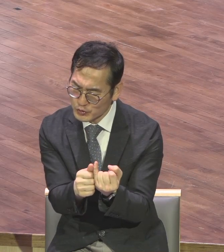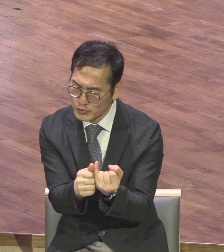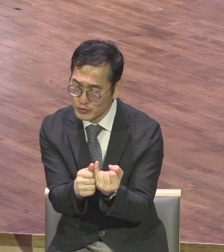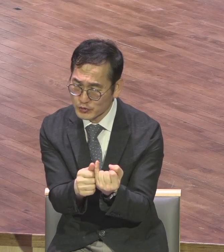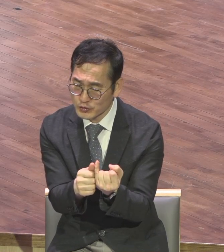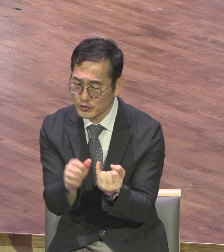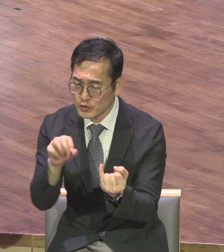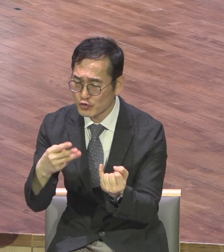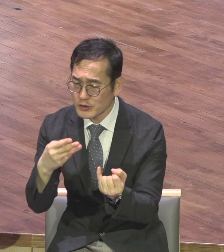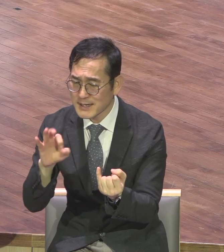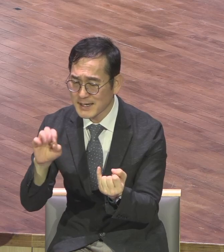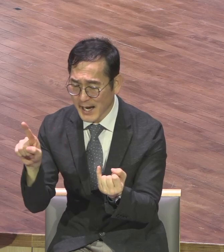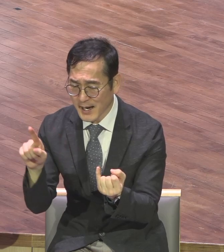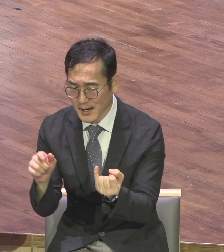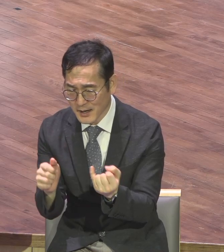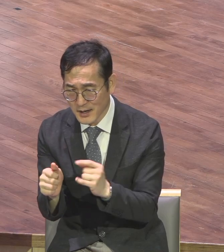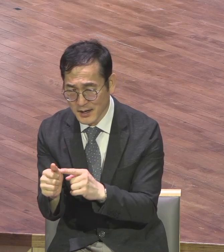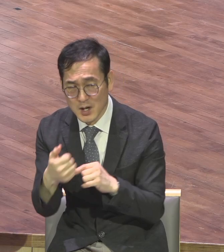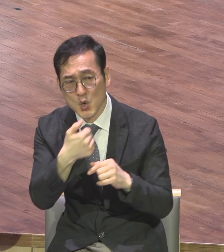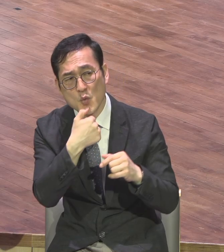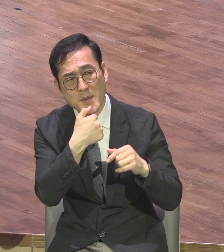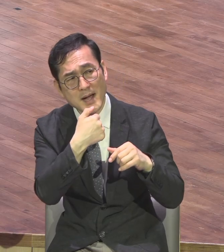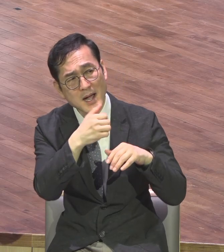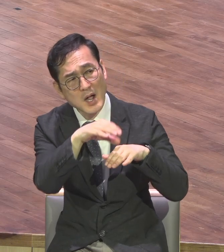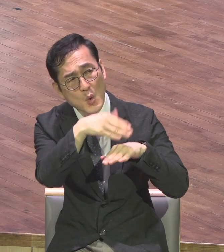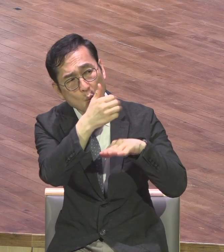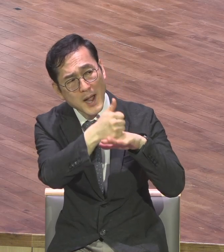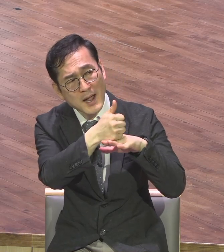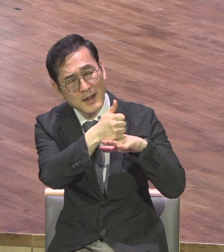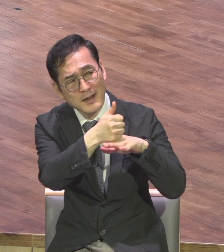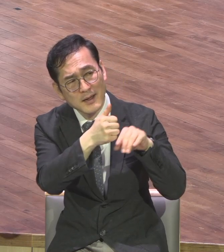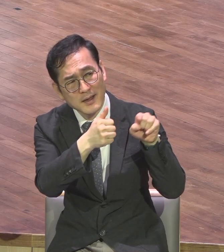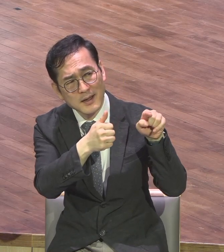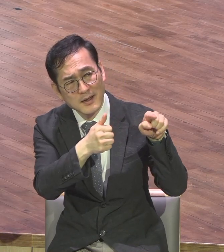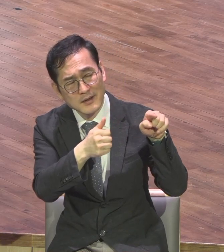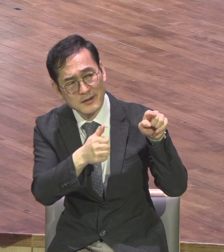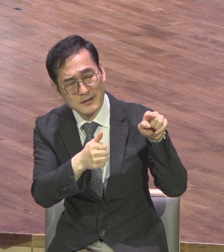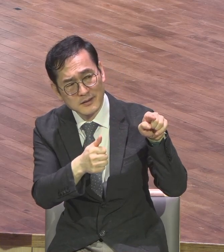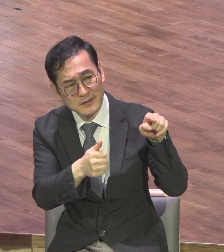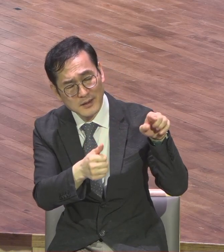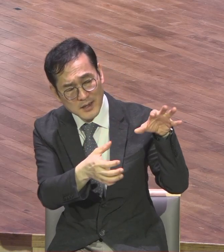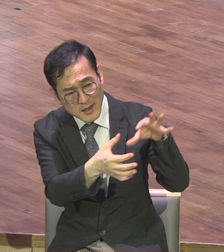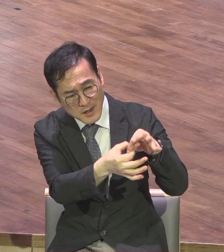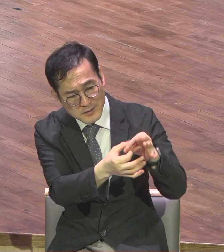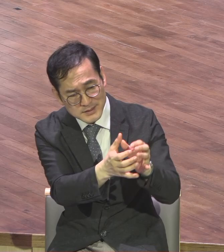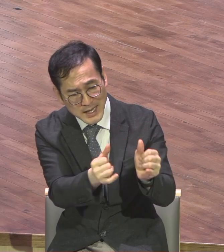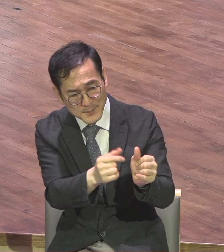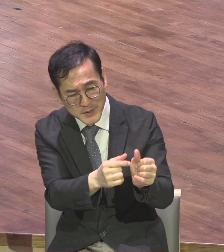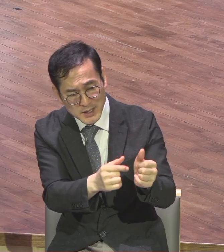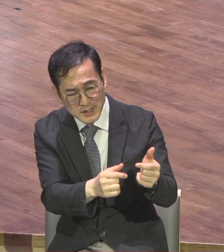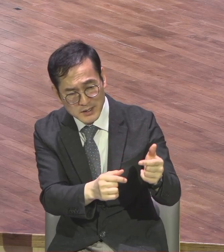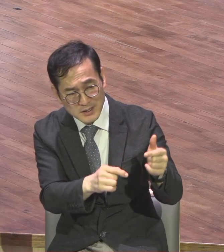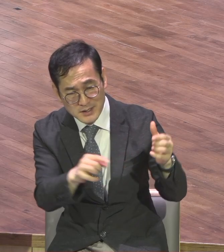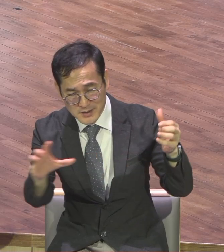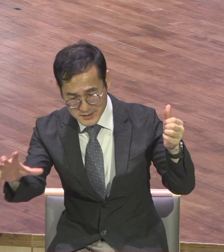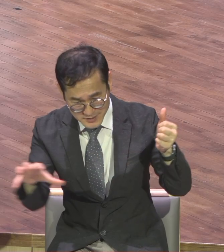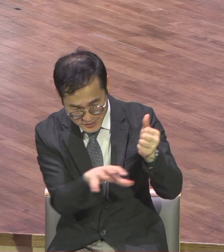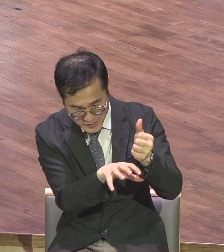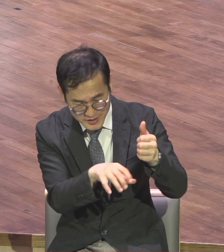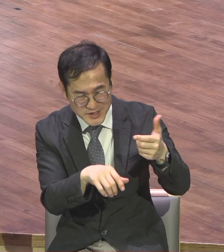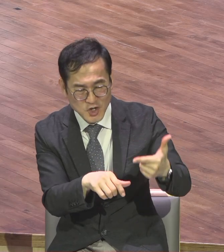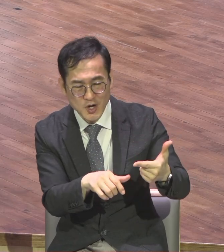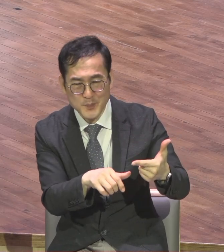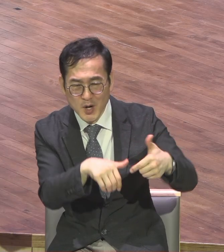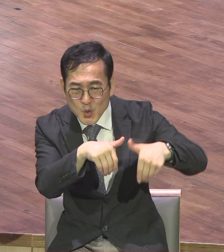율리아는 당시 로마 황실의 권속으로 있는 여성 노예들